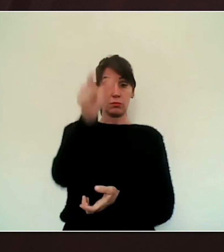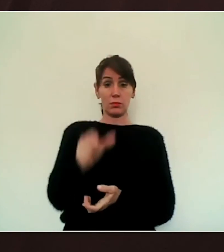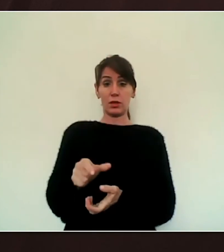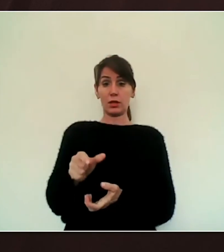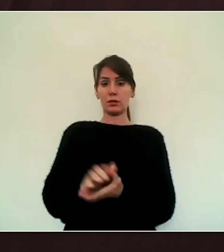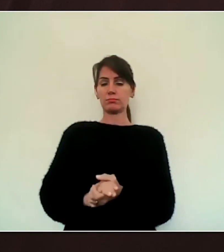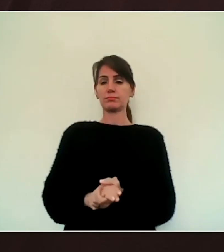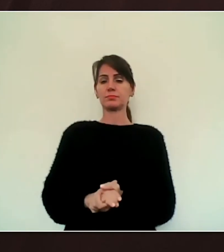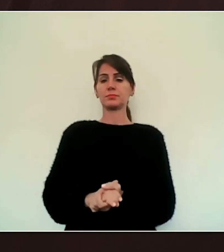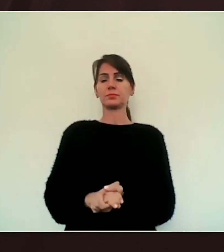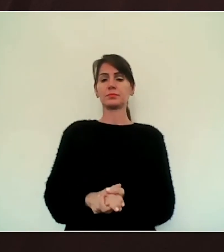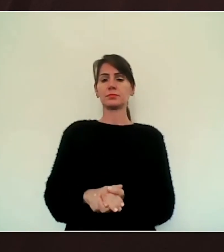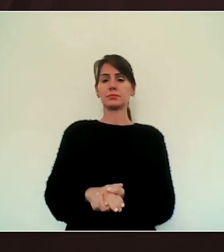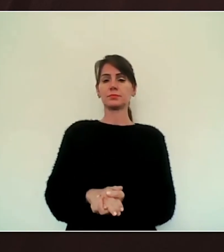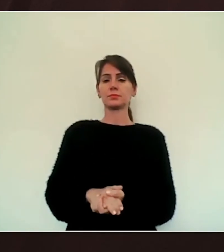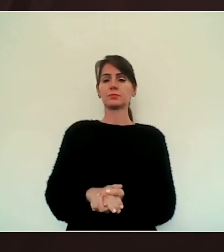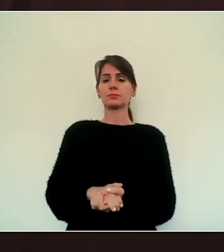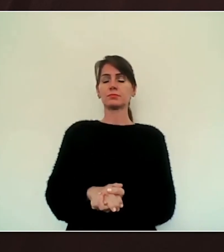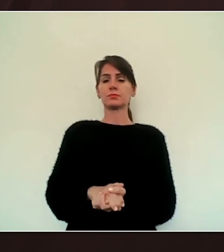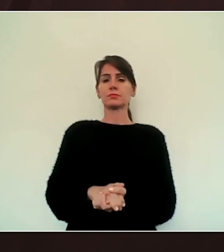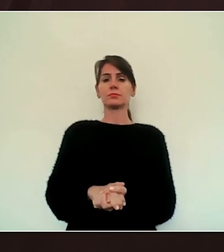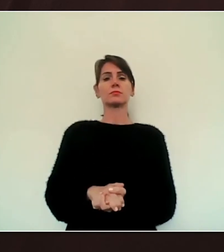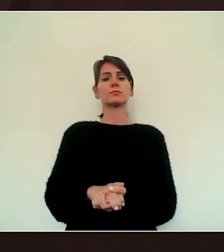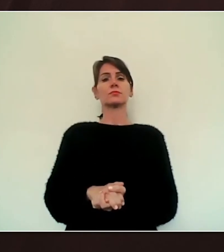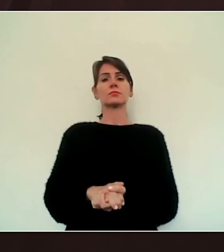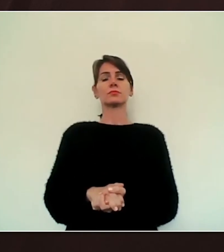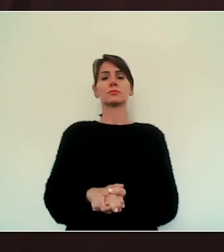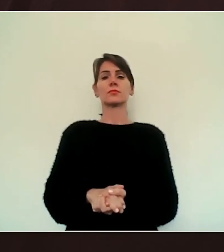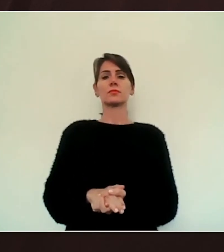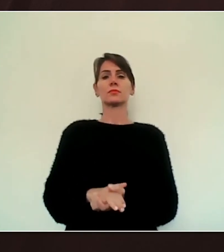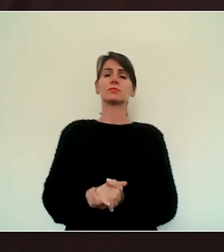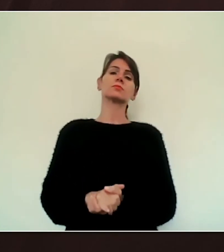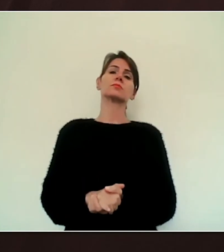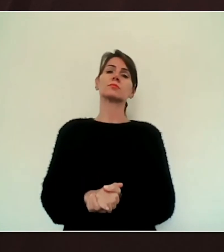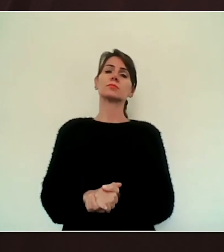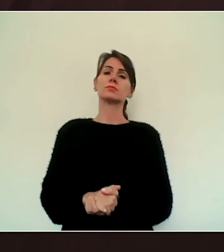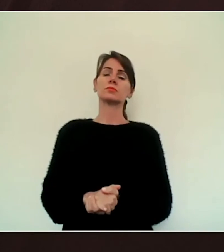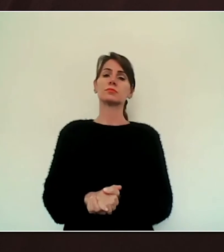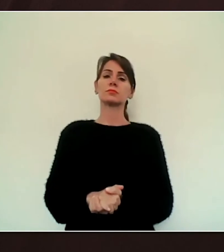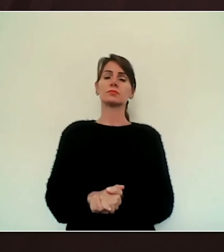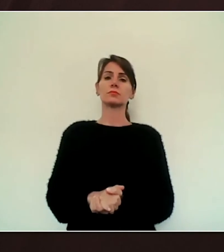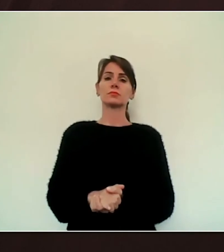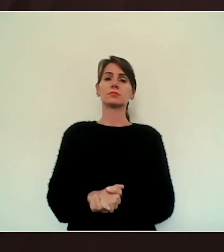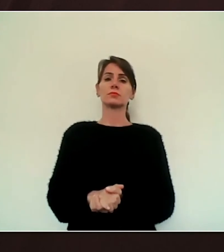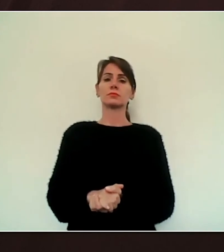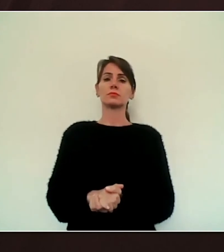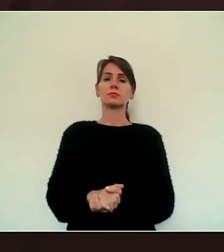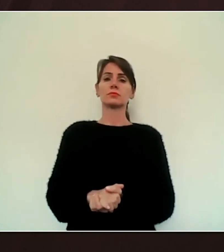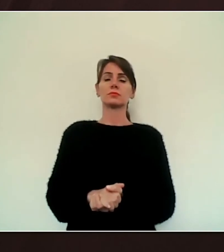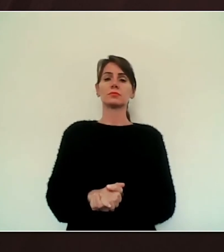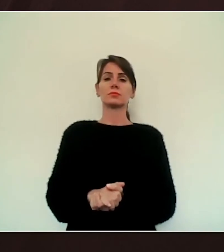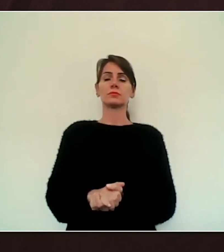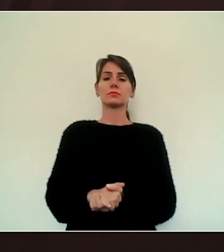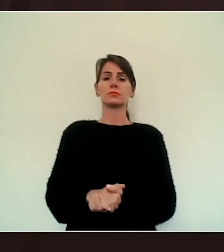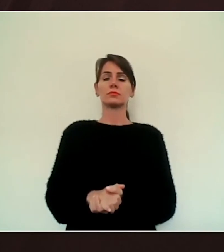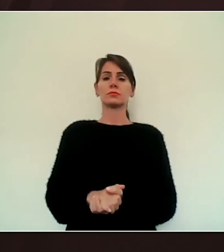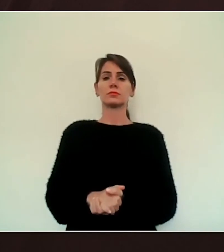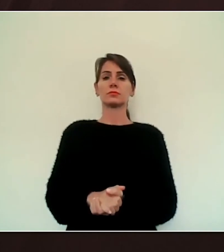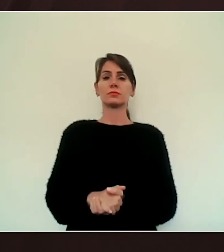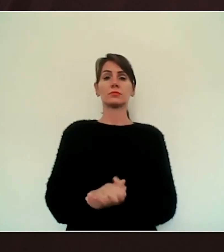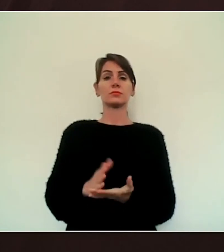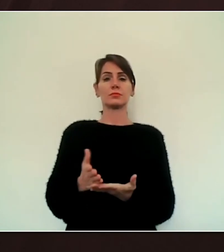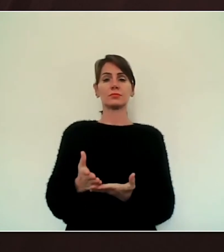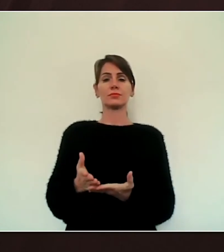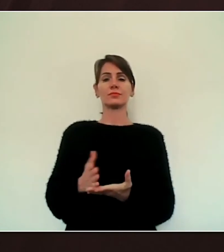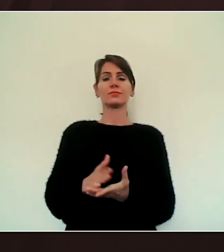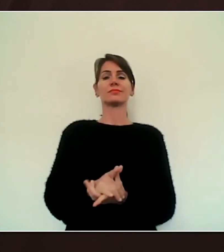Vem cá. Acho que não sai som aqui, não. Sai som? Opa, então hoje está diferente. Vamos